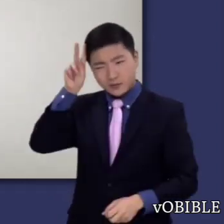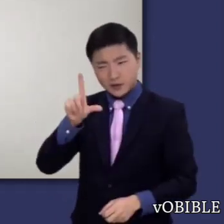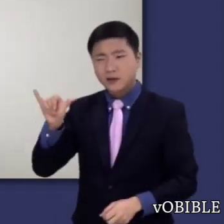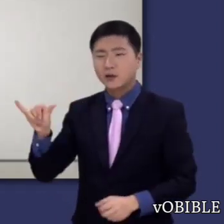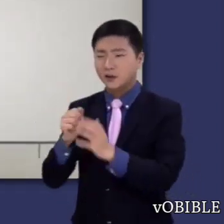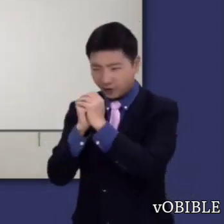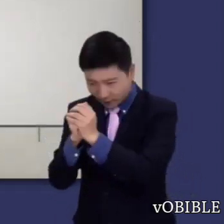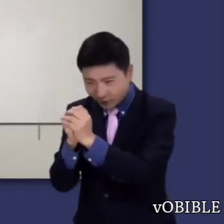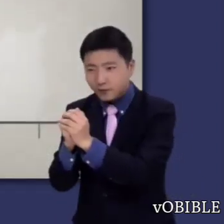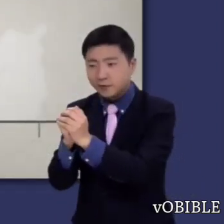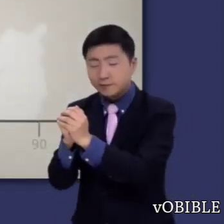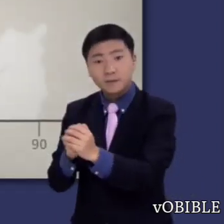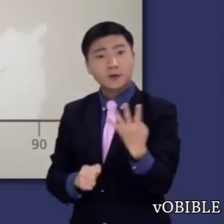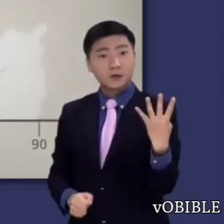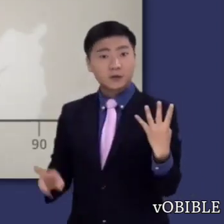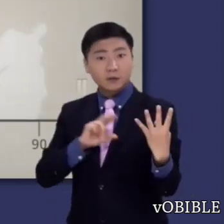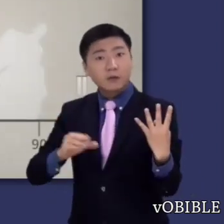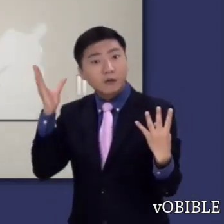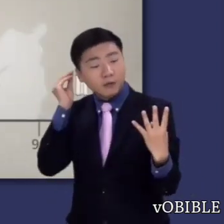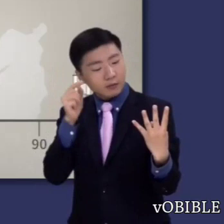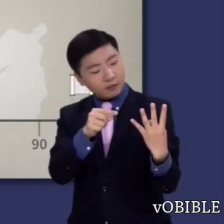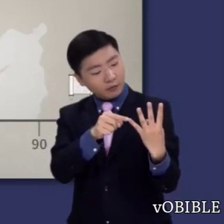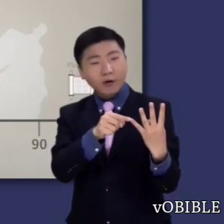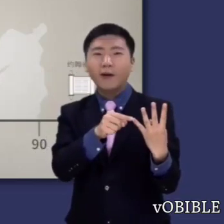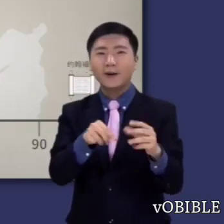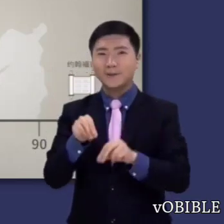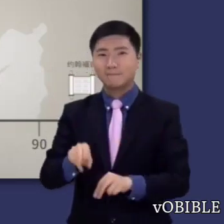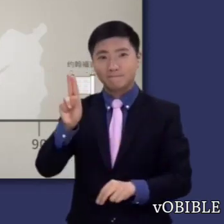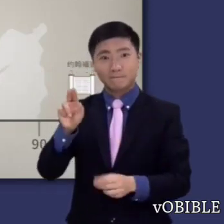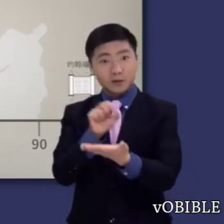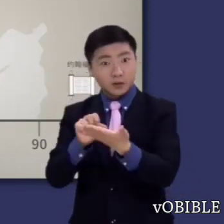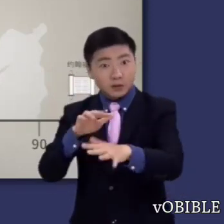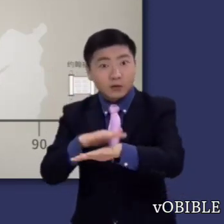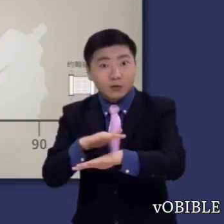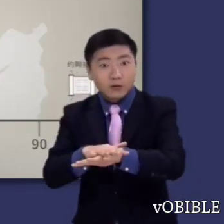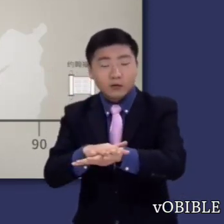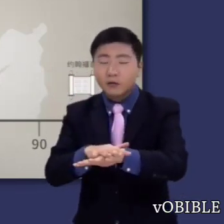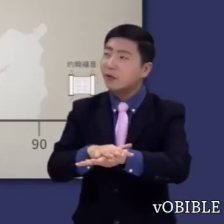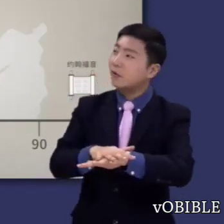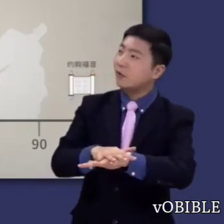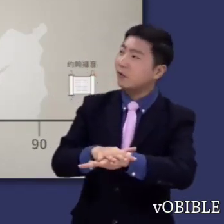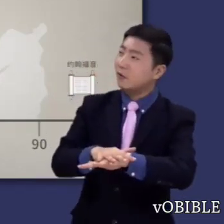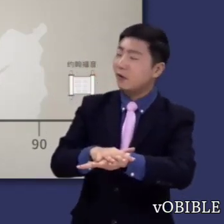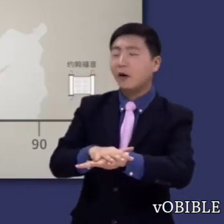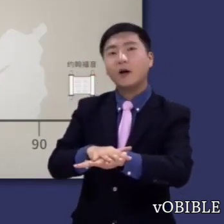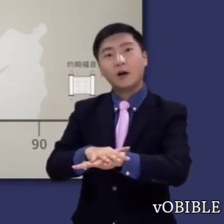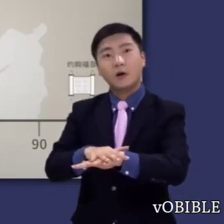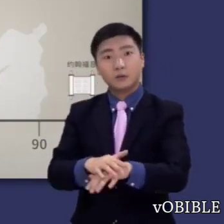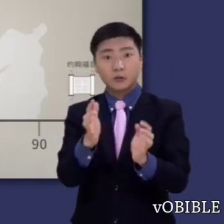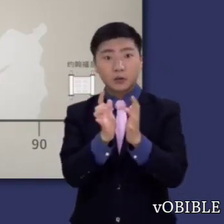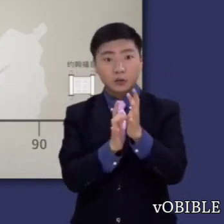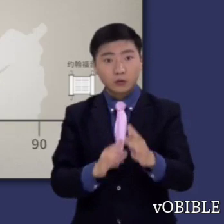约翰福音是四福音中最后完成的，约翰可能在以弗所或附近写成约翰福